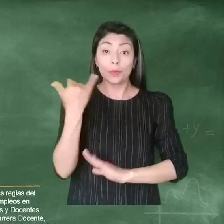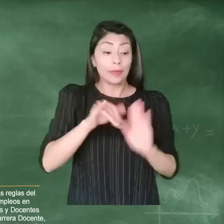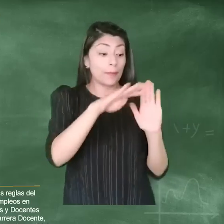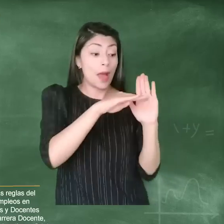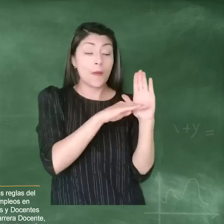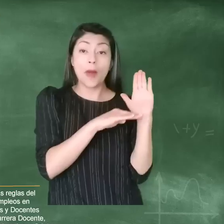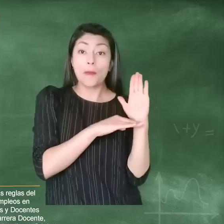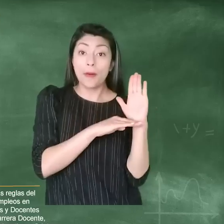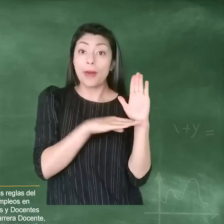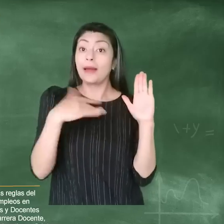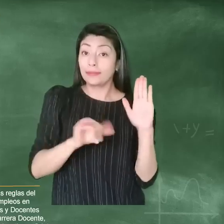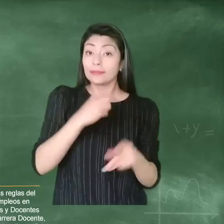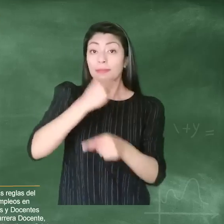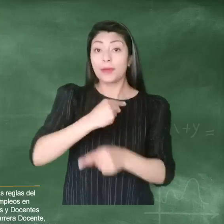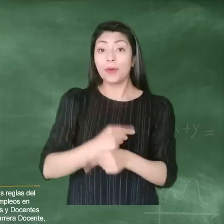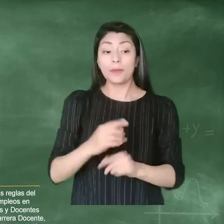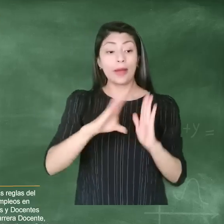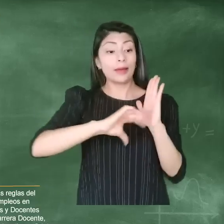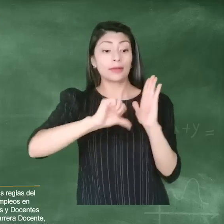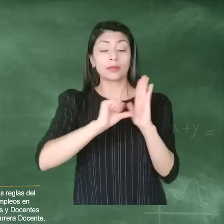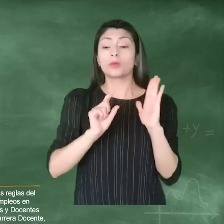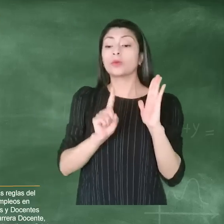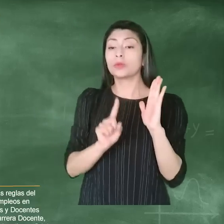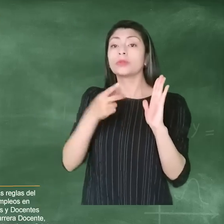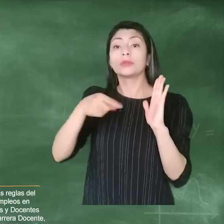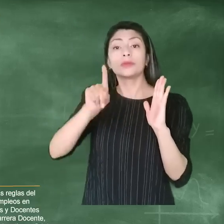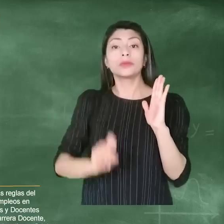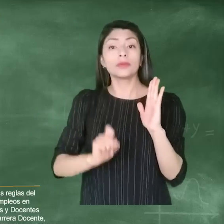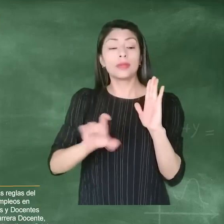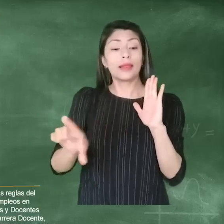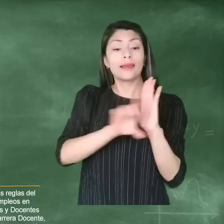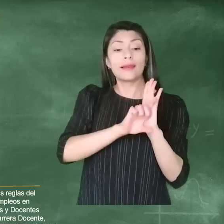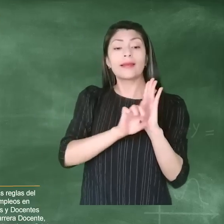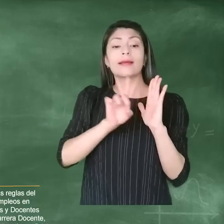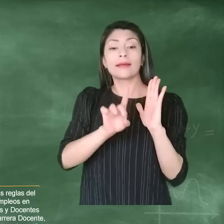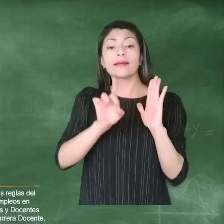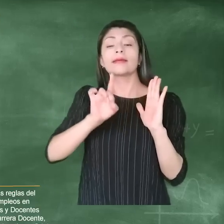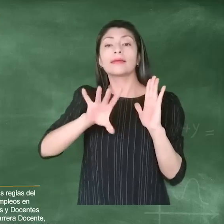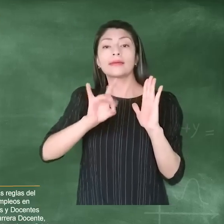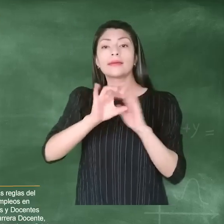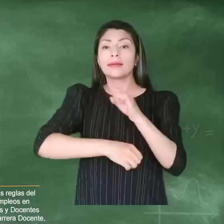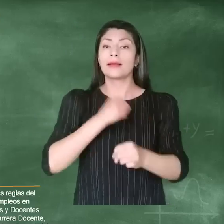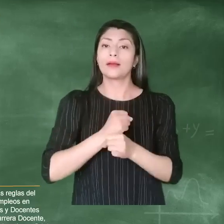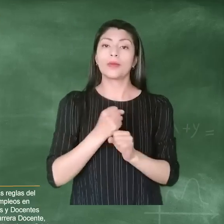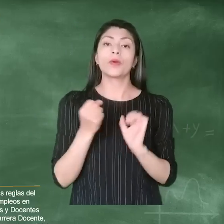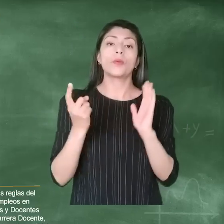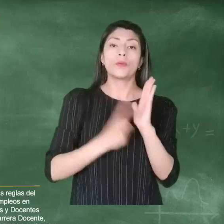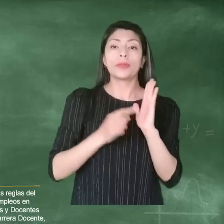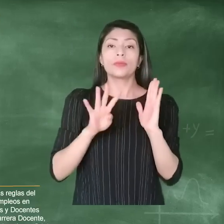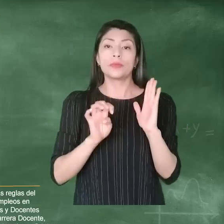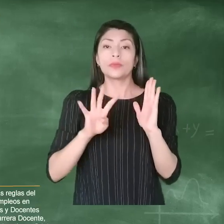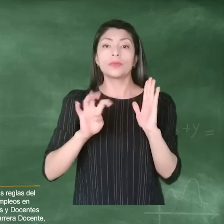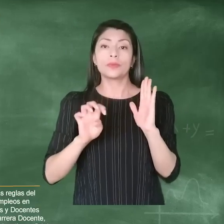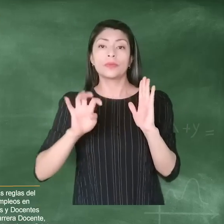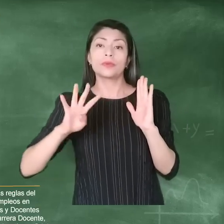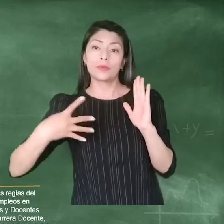ciudadanos colombianos que reúnan los requisitos señalados en el artículo 116 de la Ley 115